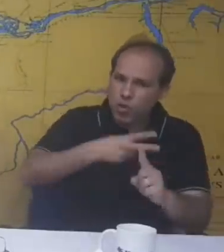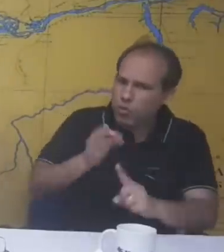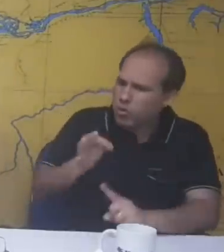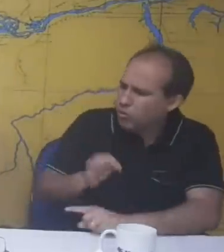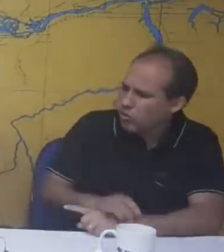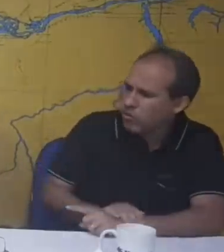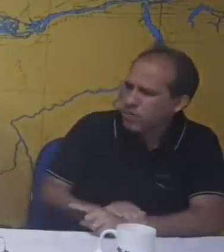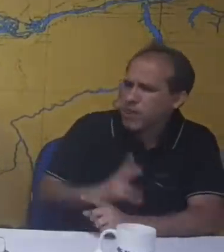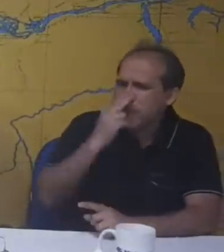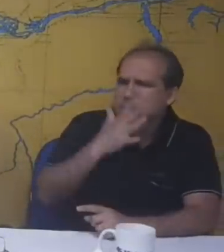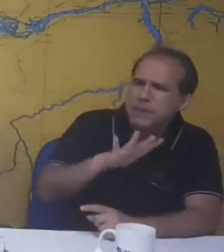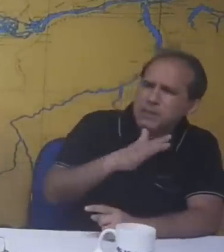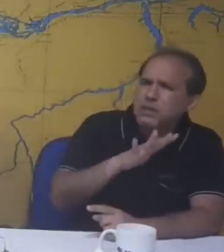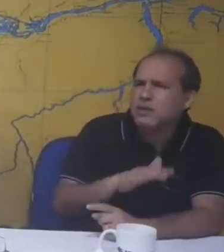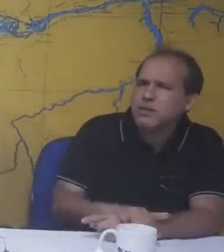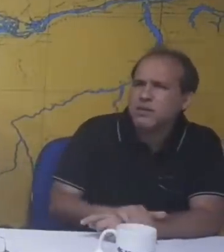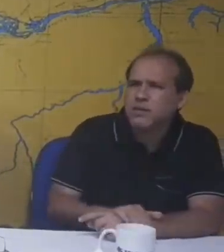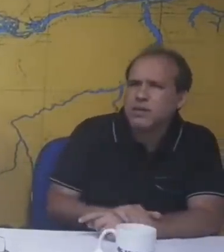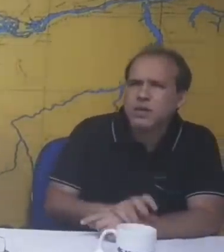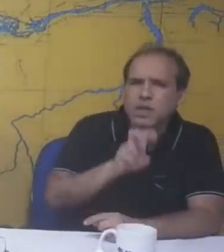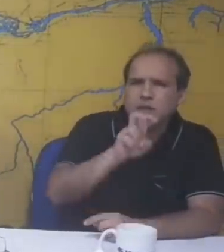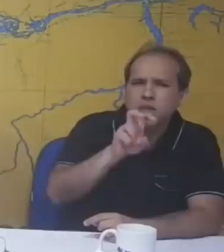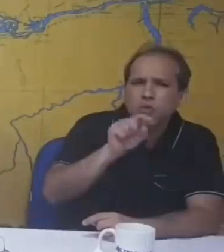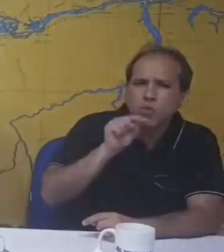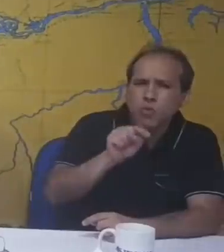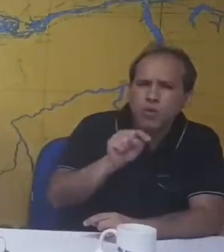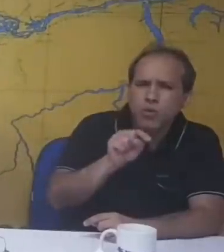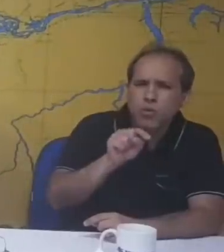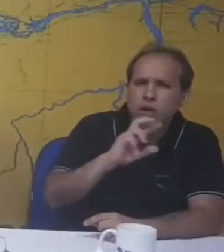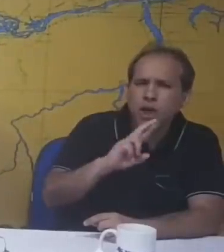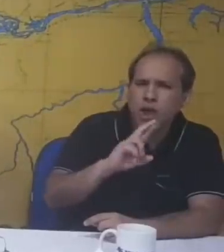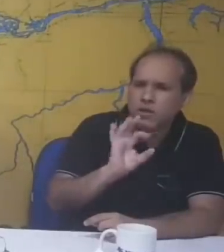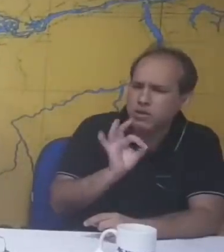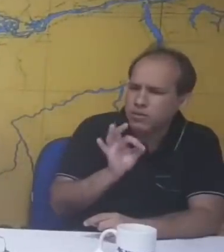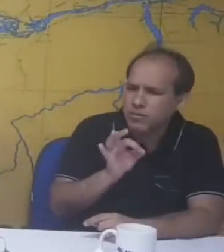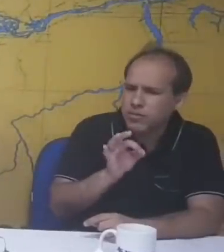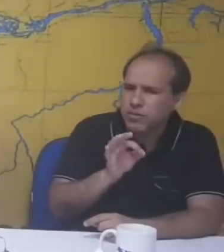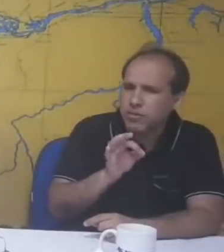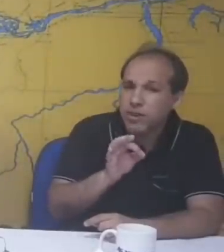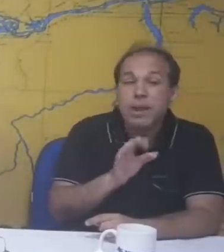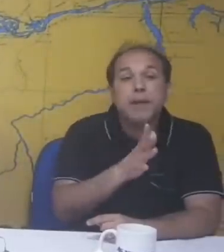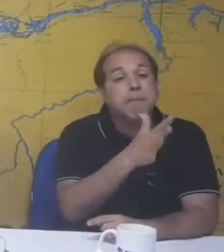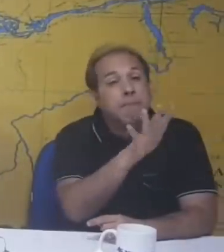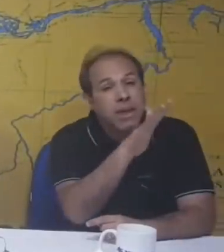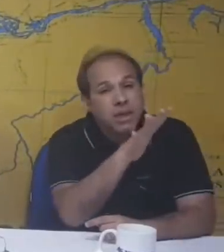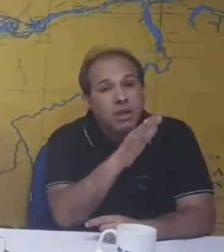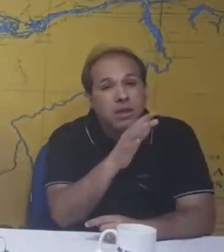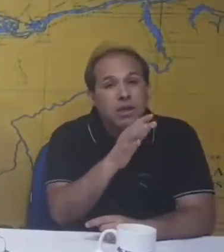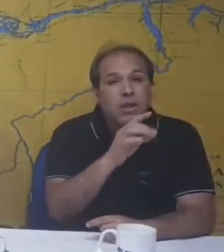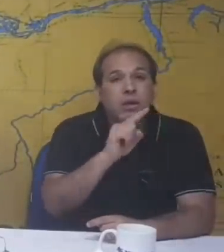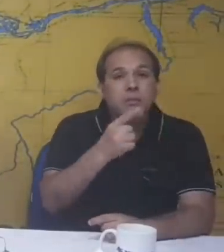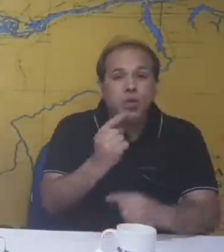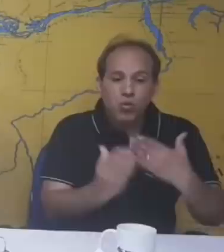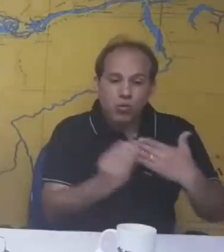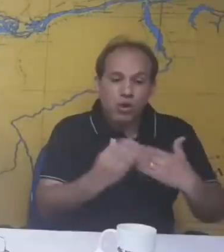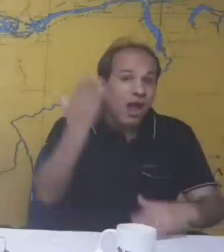uma média, próxima de 5 mil reais. Exatamente. Isso dá próximo de $1,000. Quando